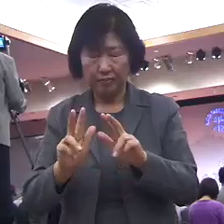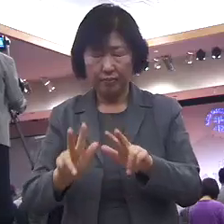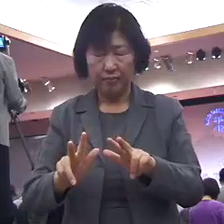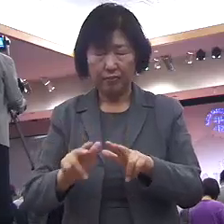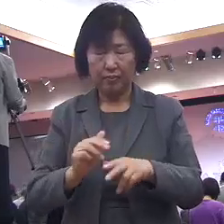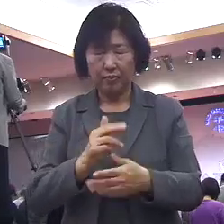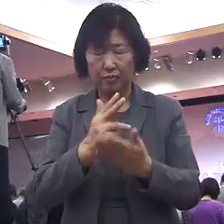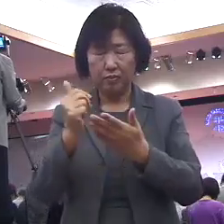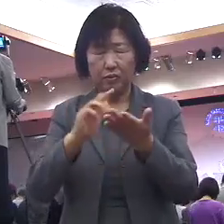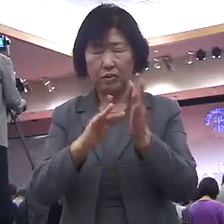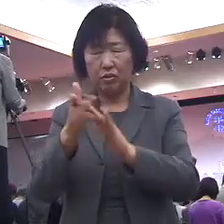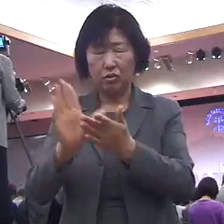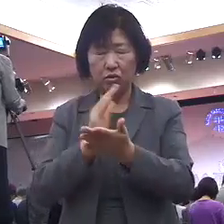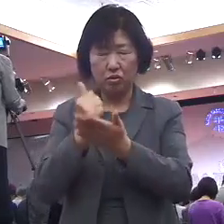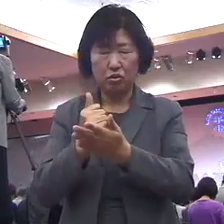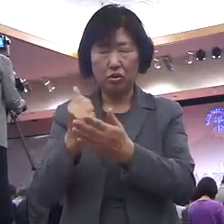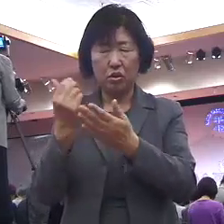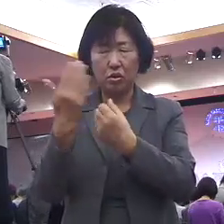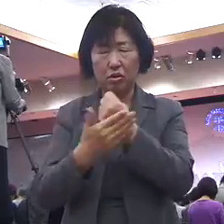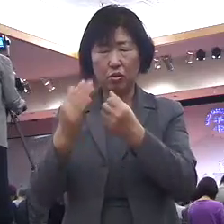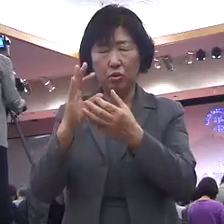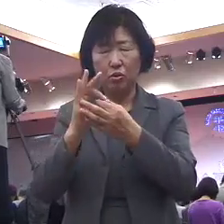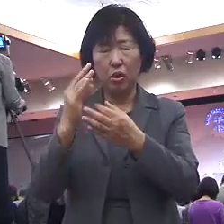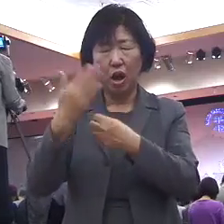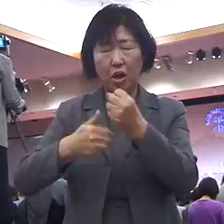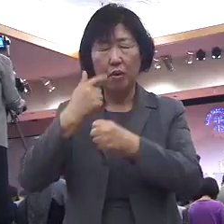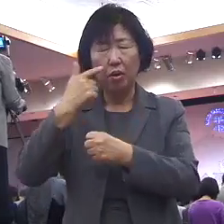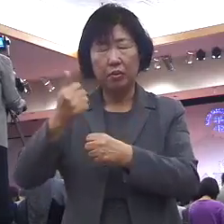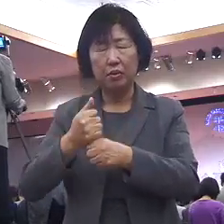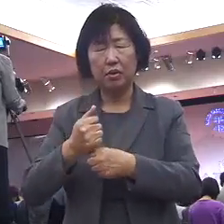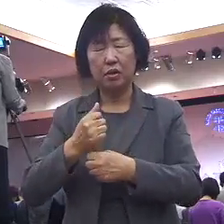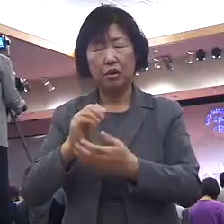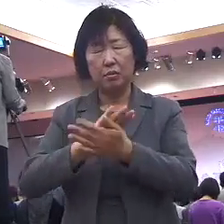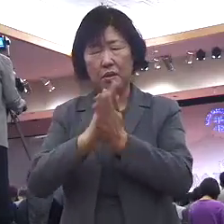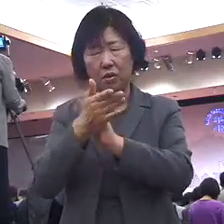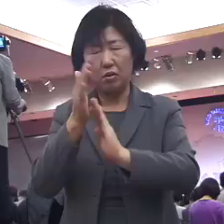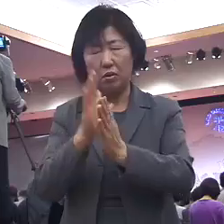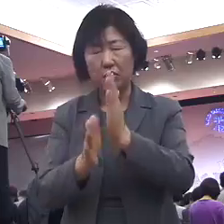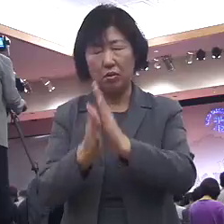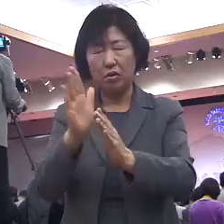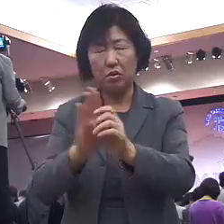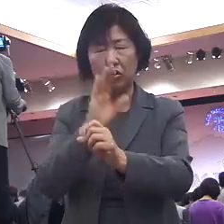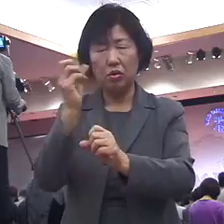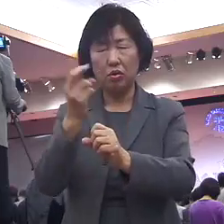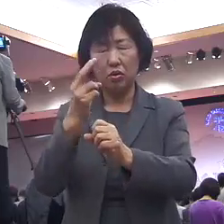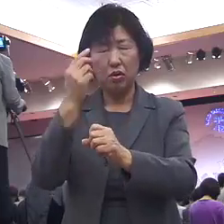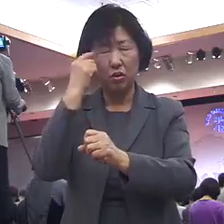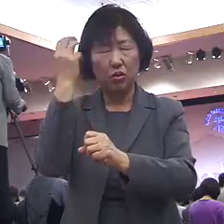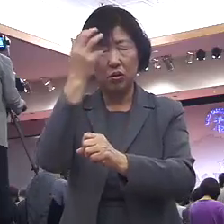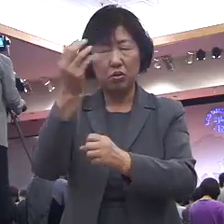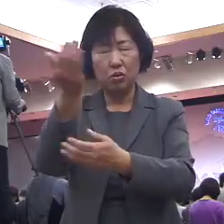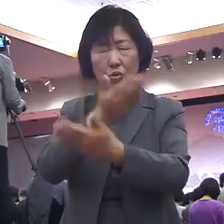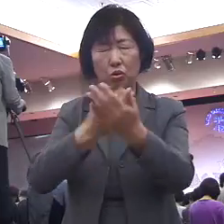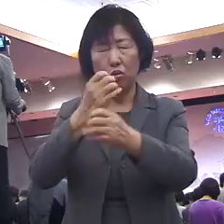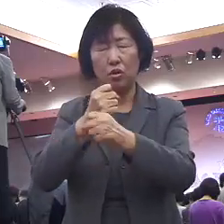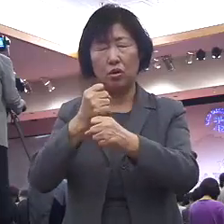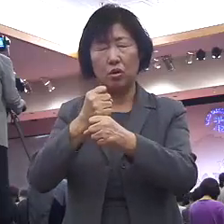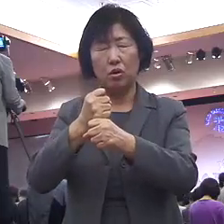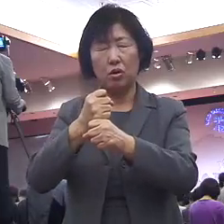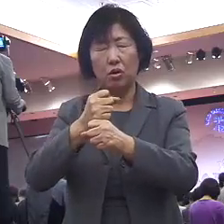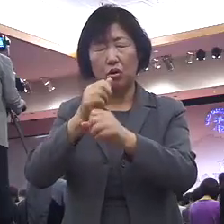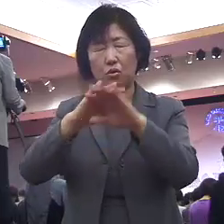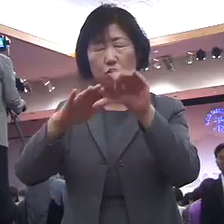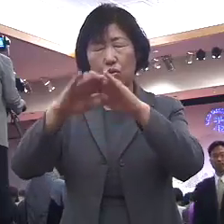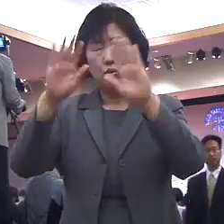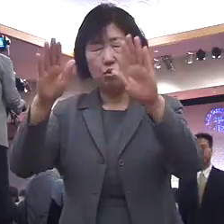지금은 우리 주 예수 그리스도의 은혜와 하나님 아버지의 변함없으신 사랑과 성령님의 교통하심이